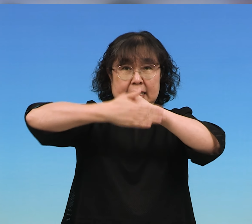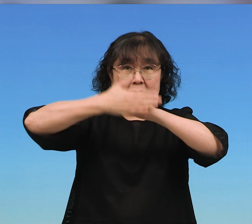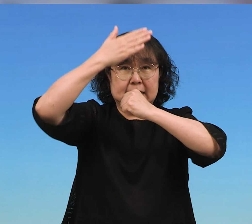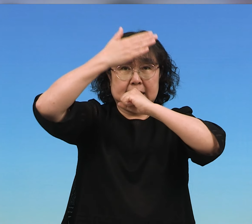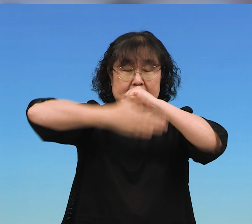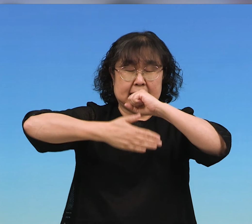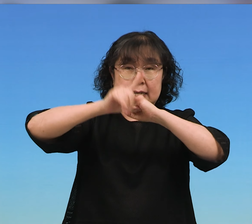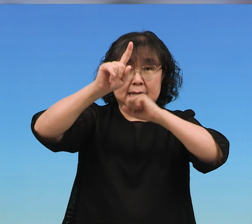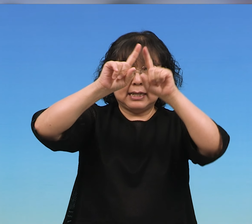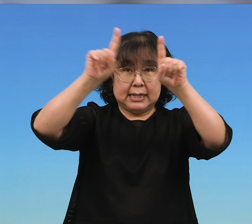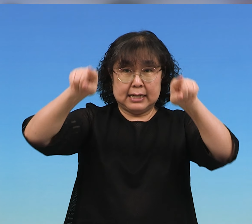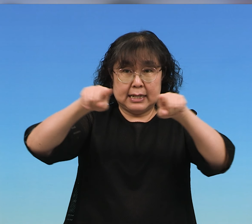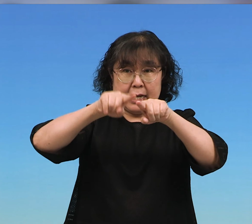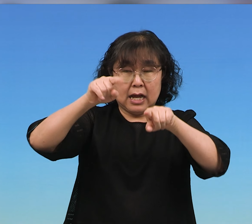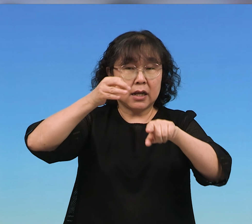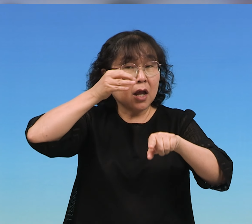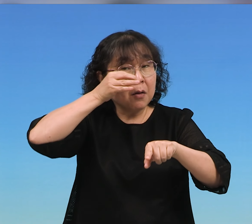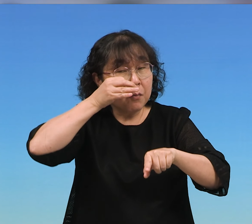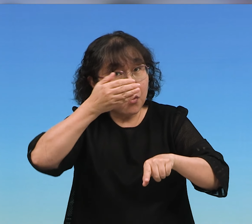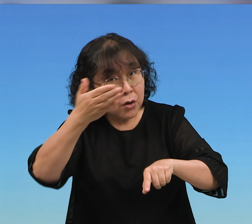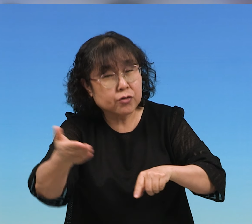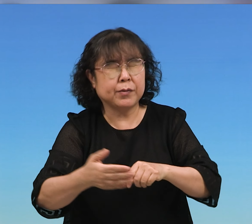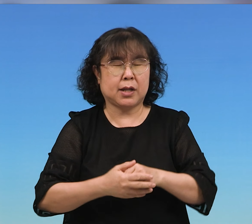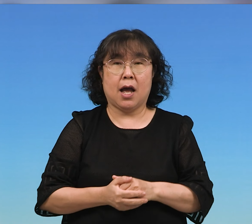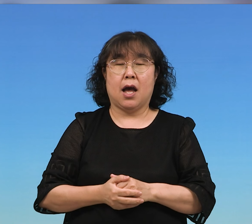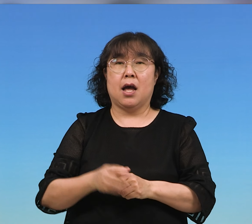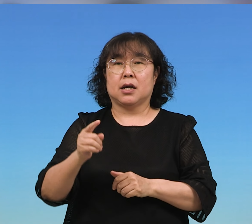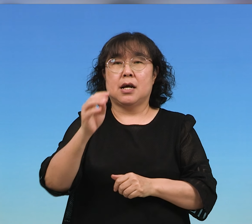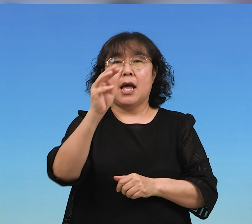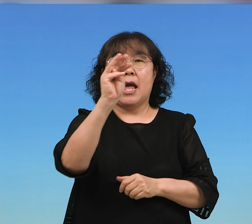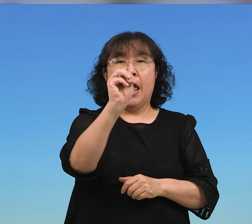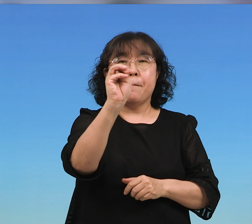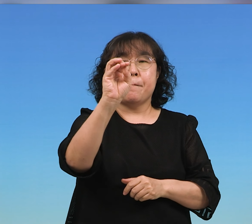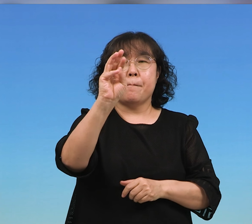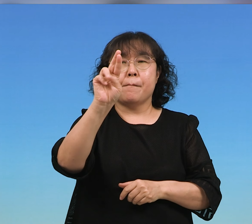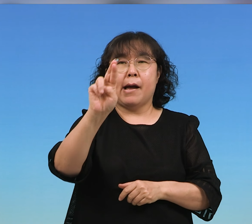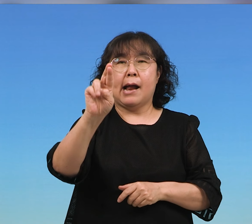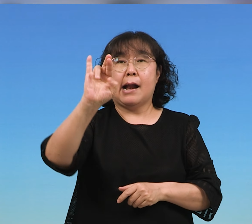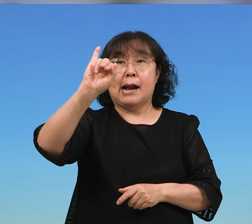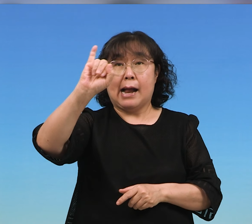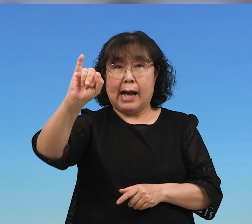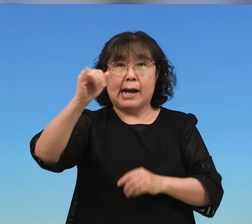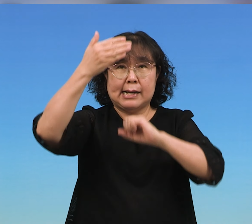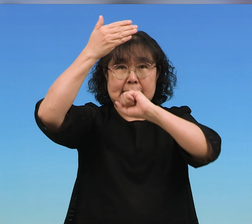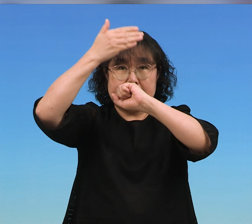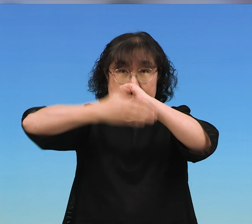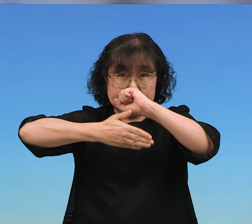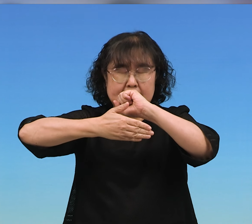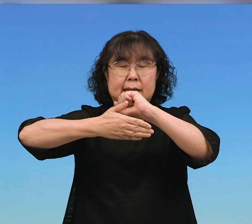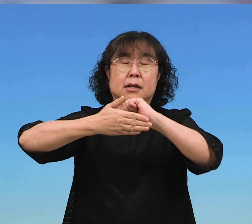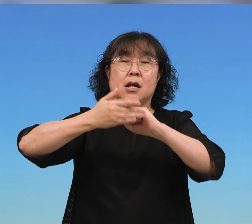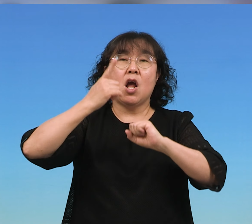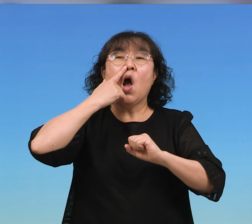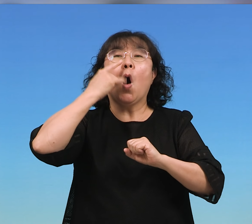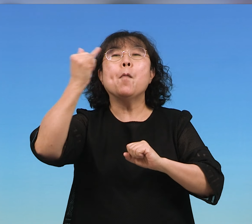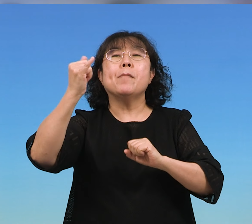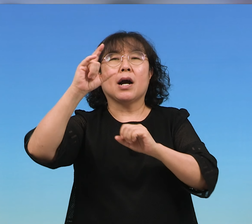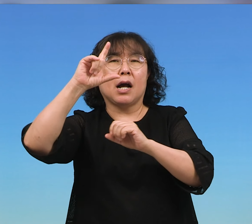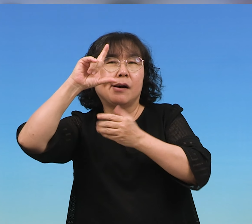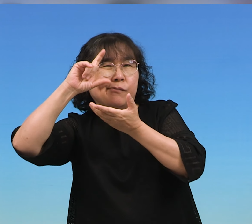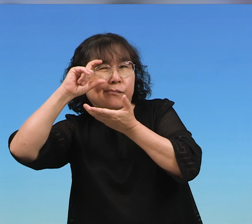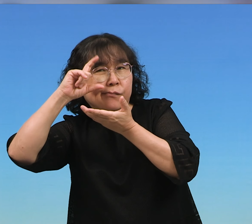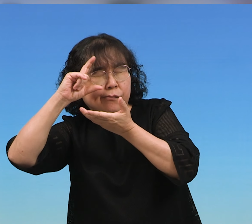지금 병원에 그냥 그 의식 없는 상태로 누워있는데 어머니께서 그 MRI 사진을 어머니 카메라로